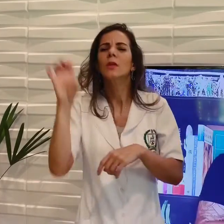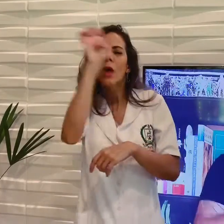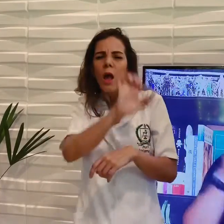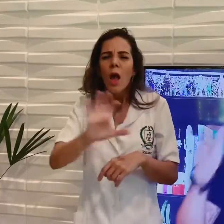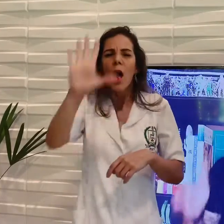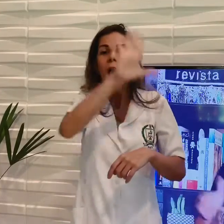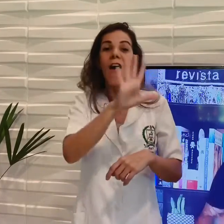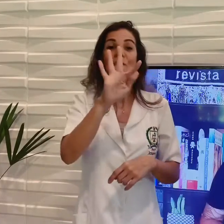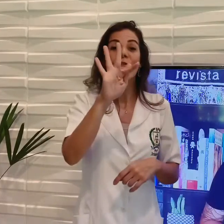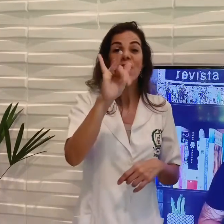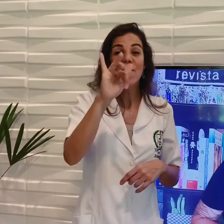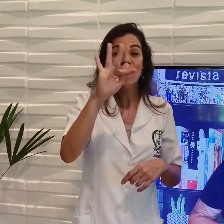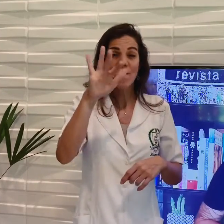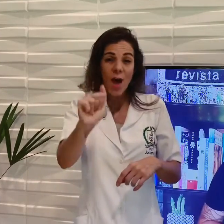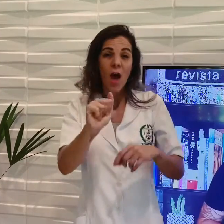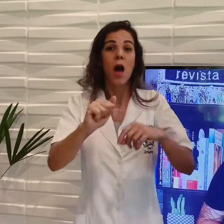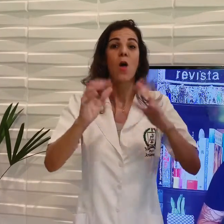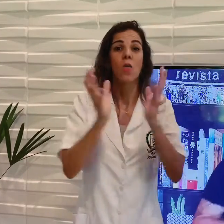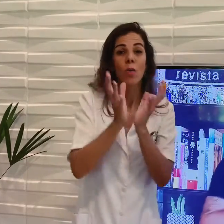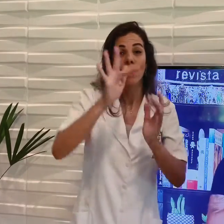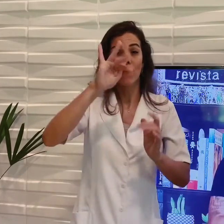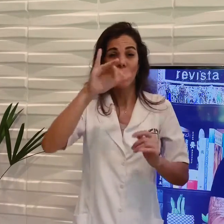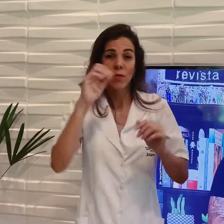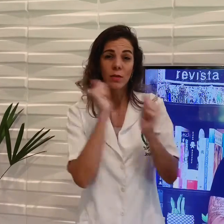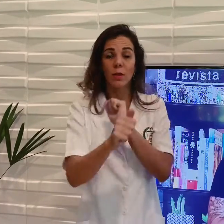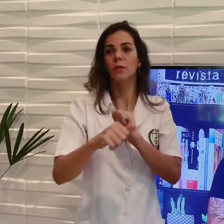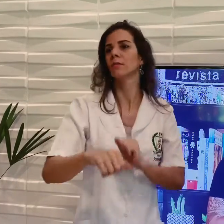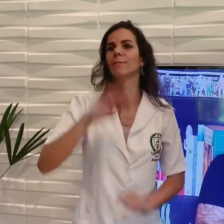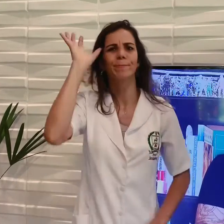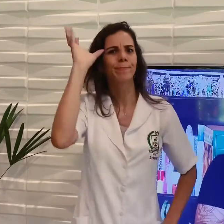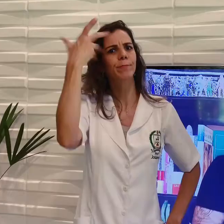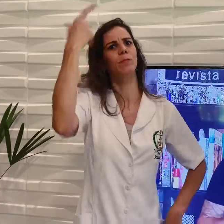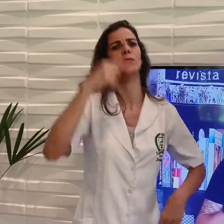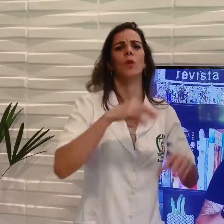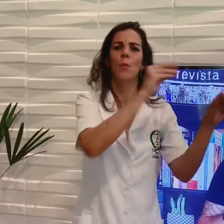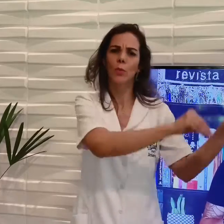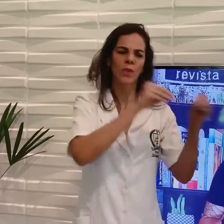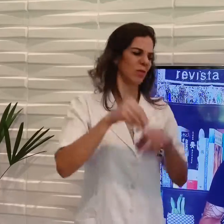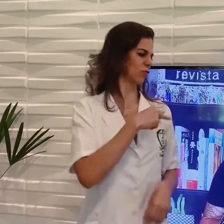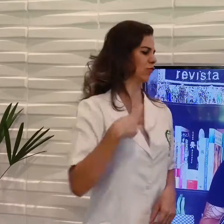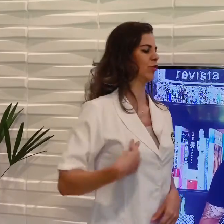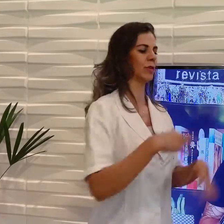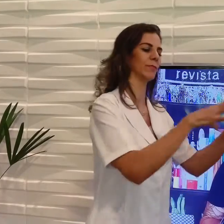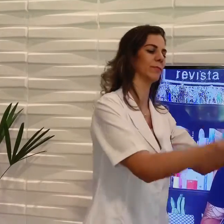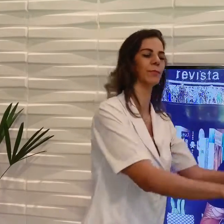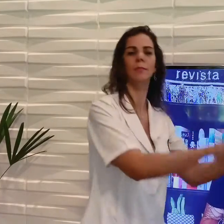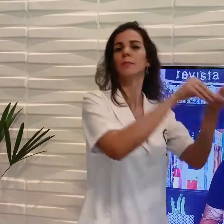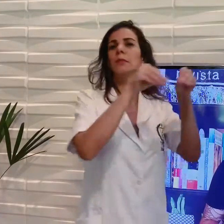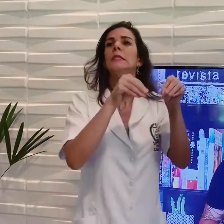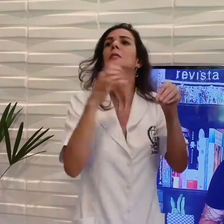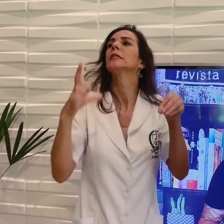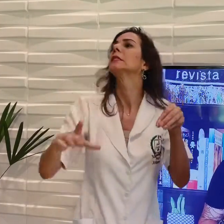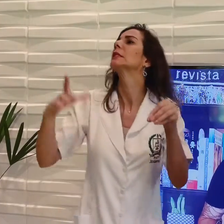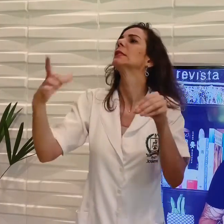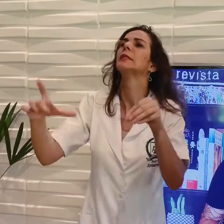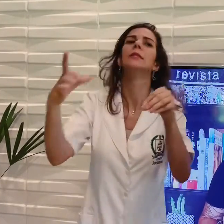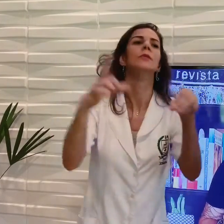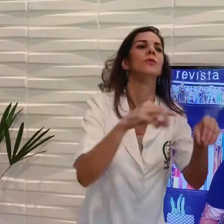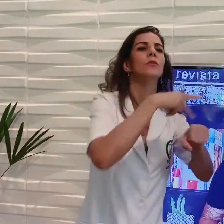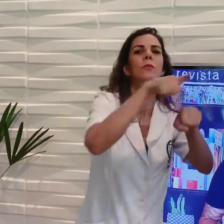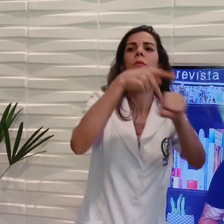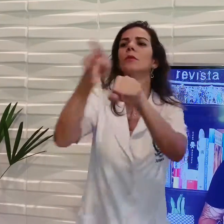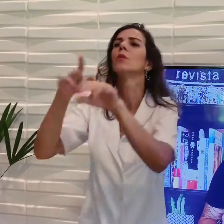decide mudar o lugar da Copa do Mundo. Tira a Copa do Mundo da China, ainda sem anunciar onde seria. No dia 3 de